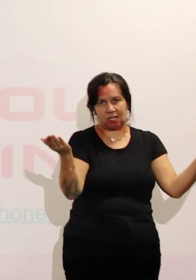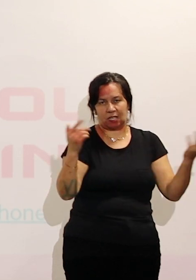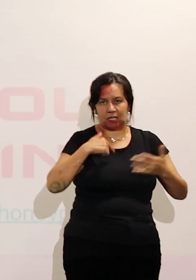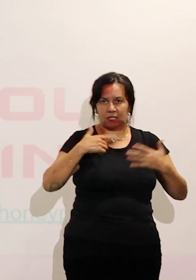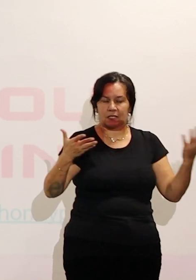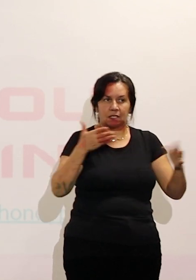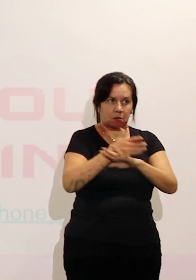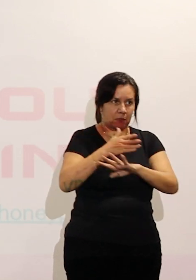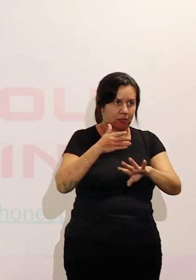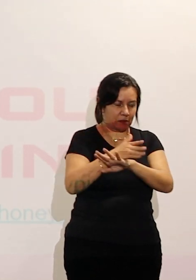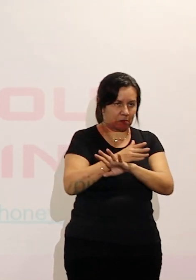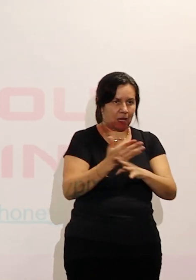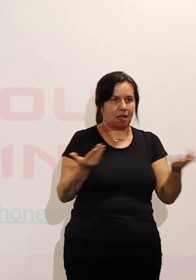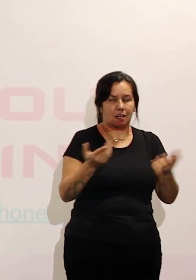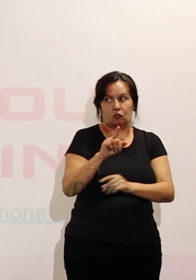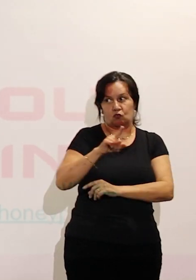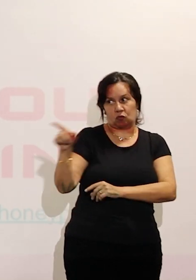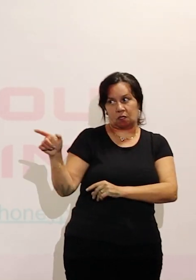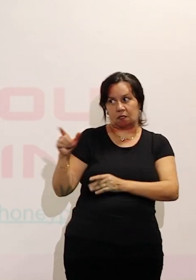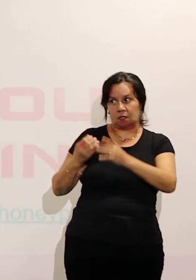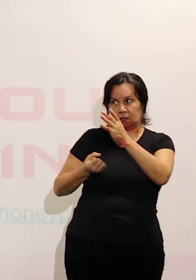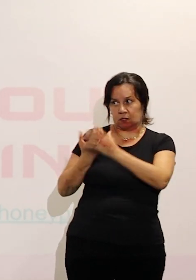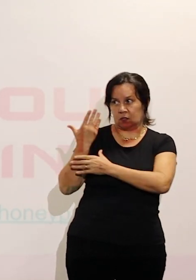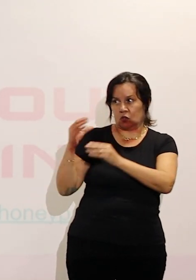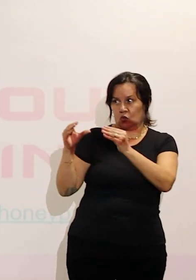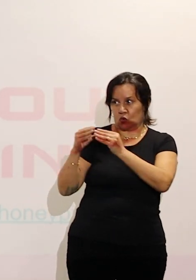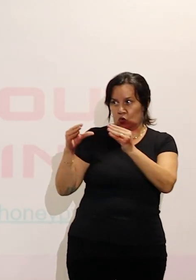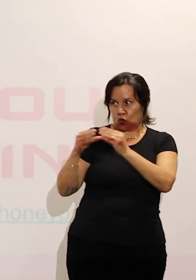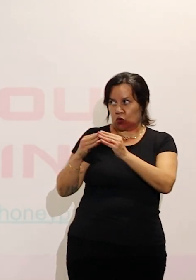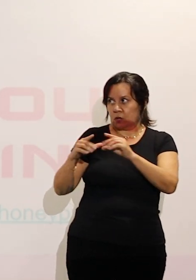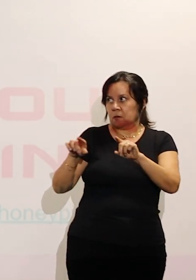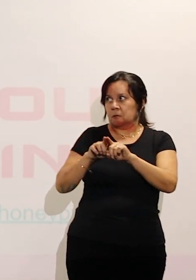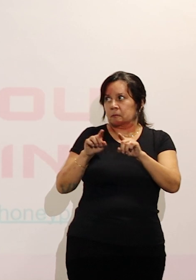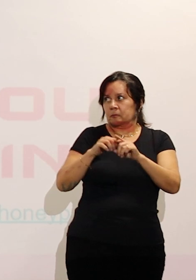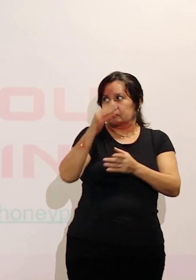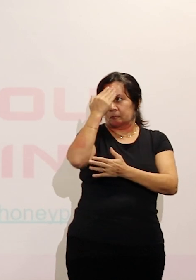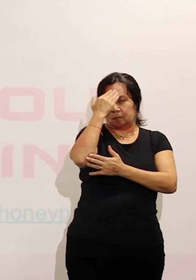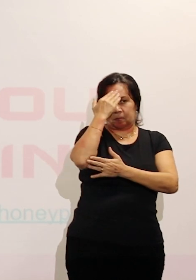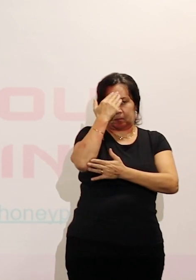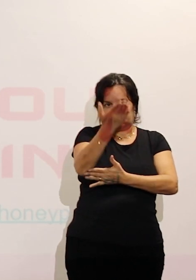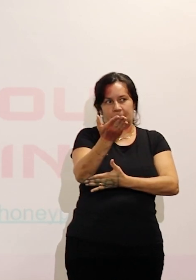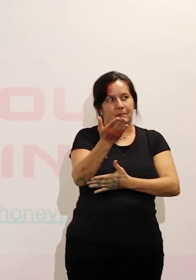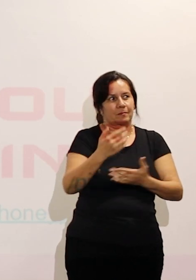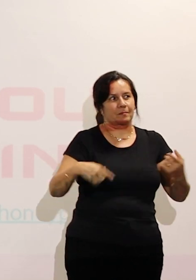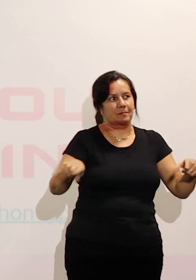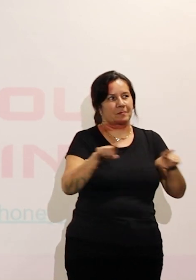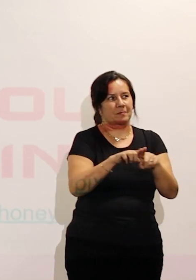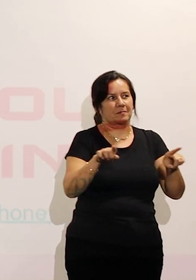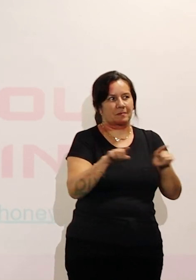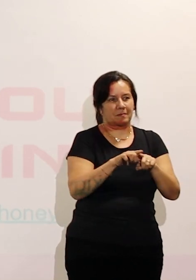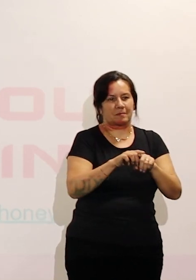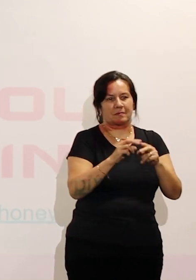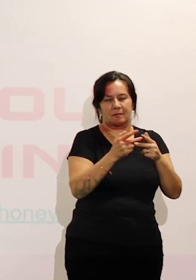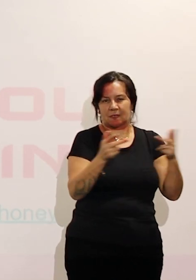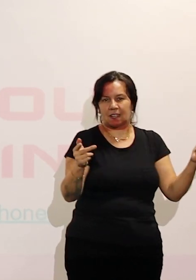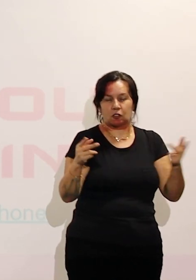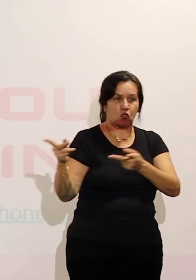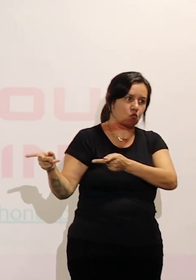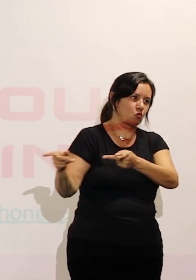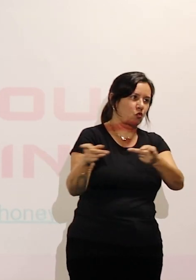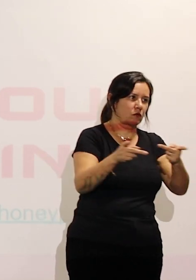da Criar Jogos, né? Queria agradecer a Janine, que não está aqui também, né? Adler, pelo